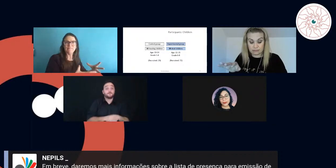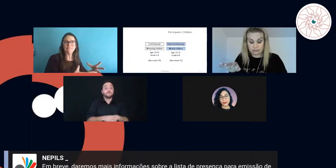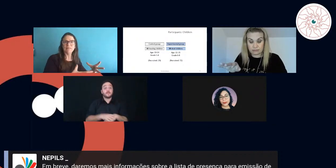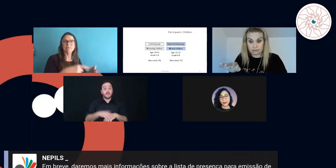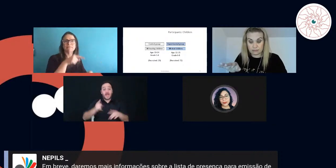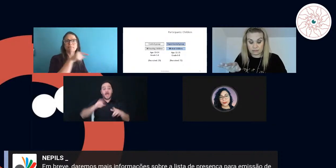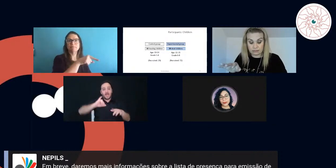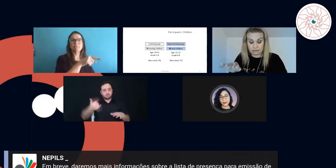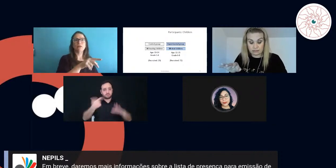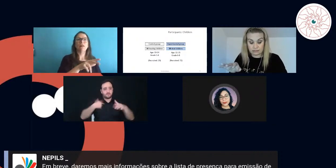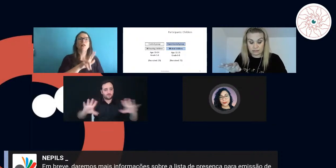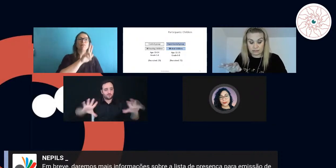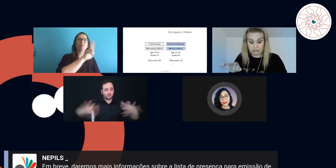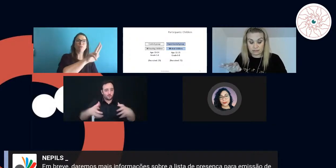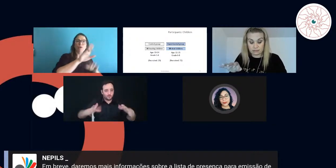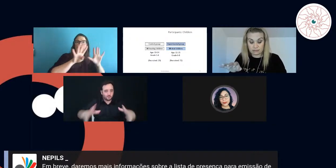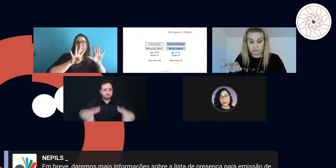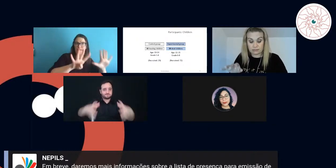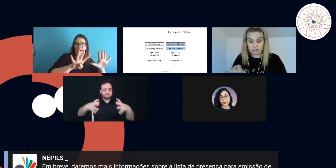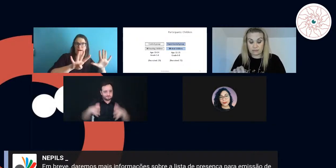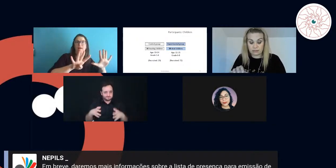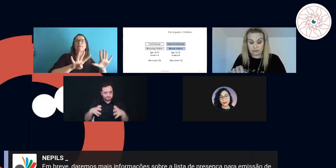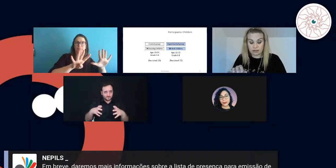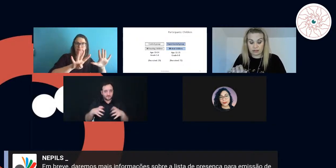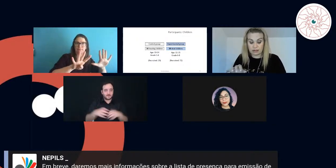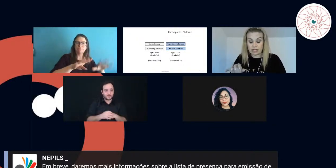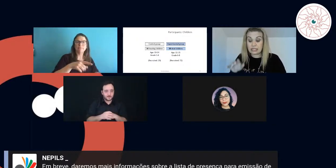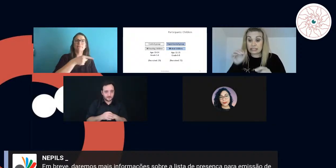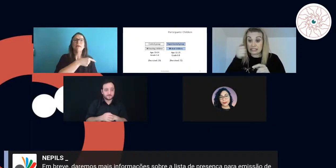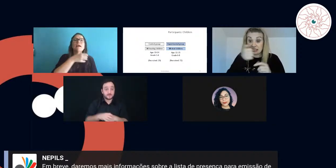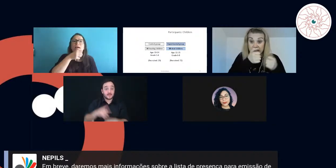crianças de 5 a 8 anos.